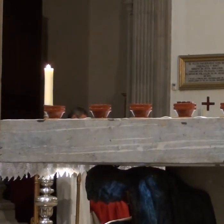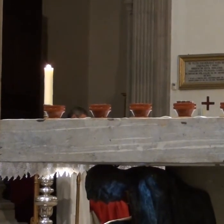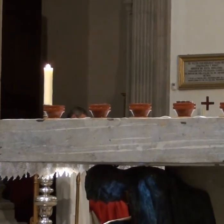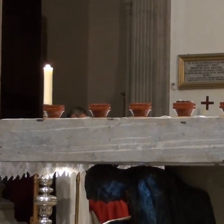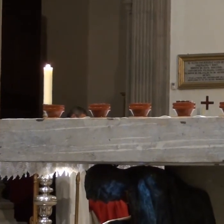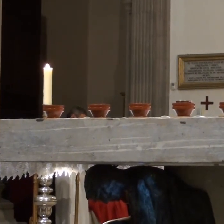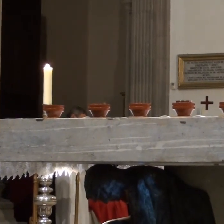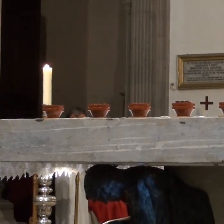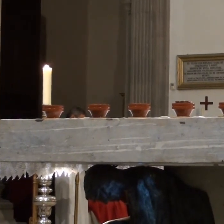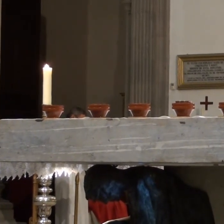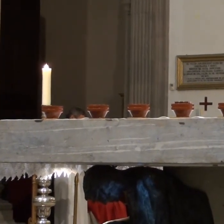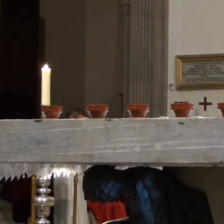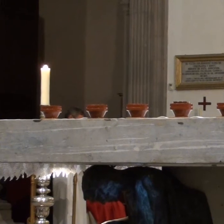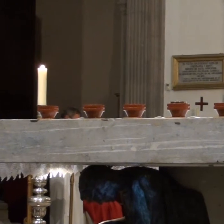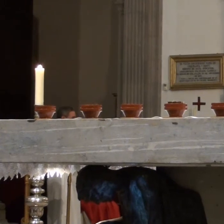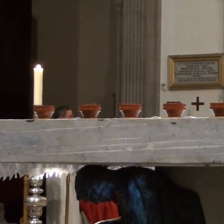María